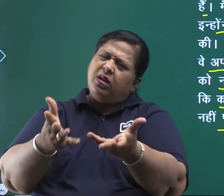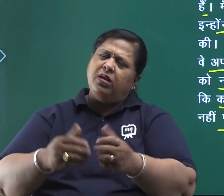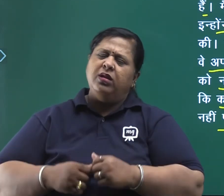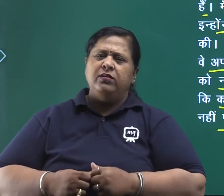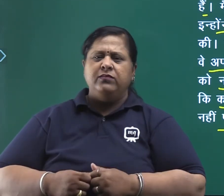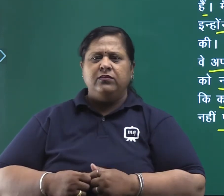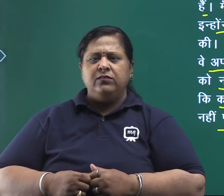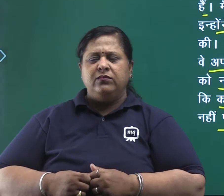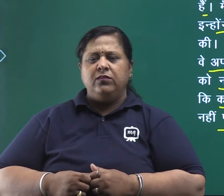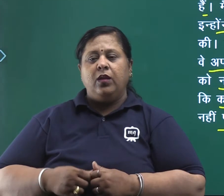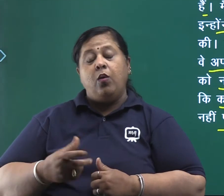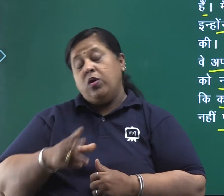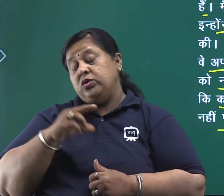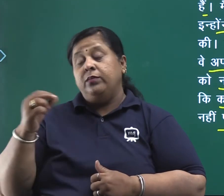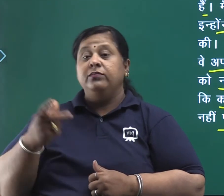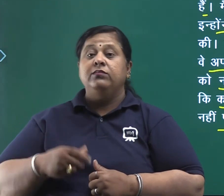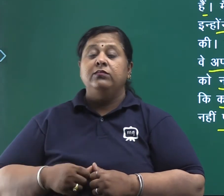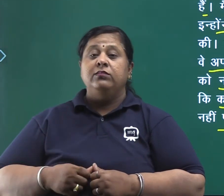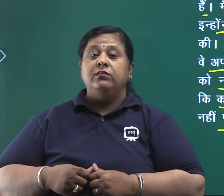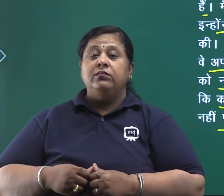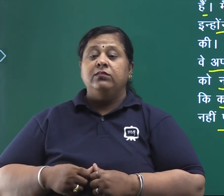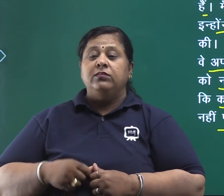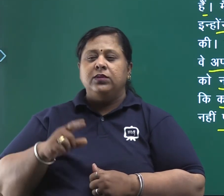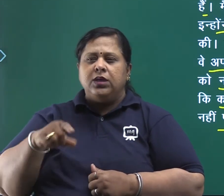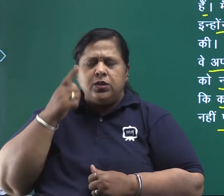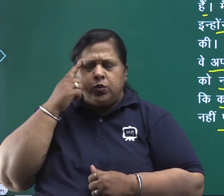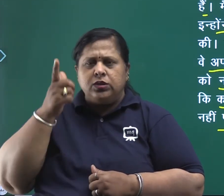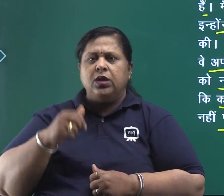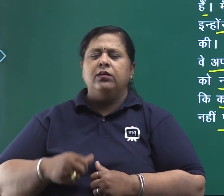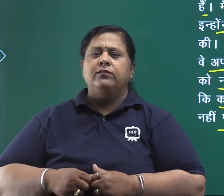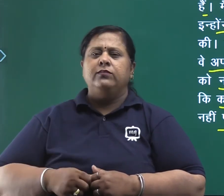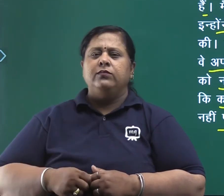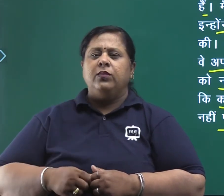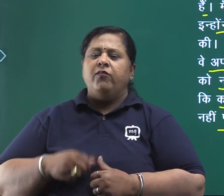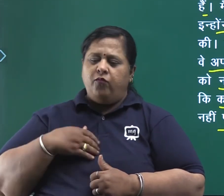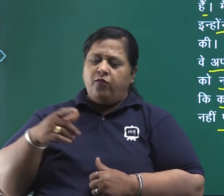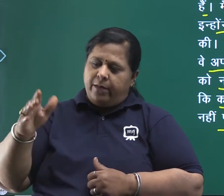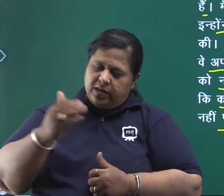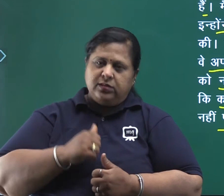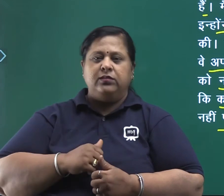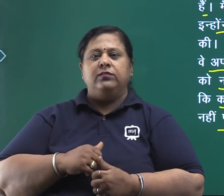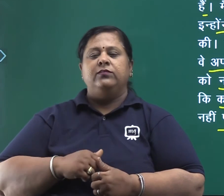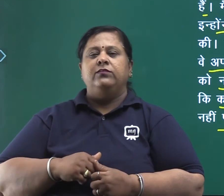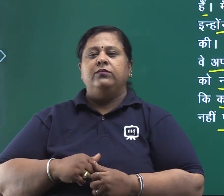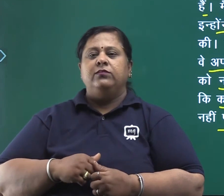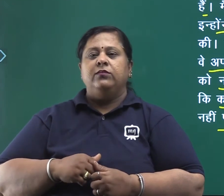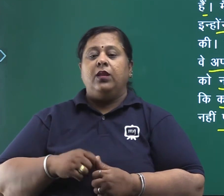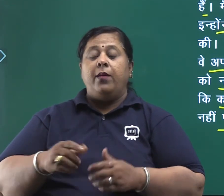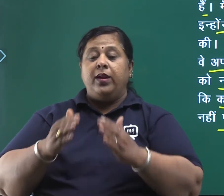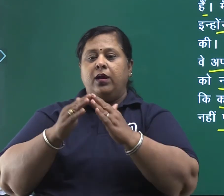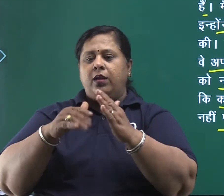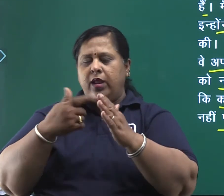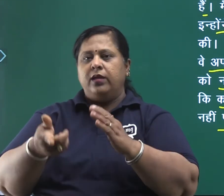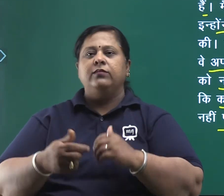की। और जब यह सोचकर वो वापस अपने घर